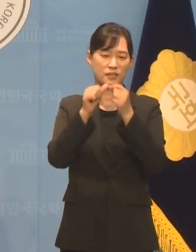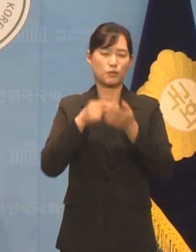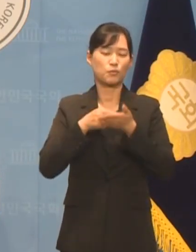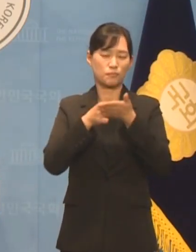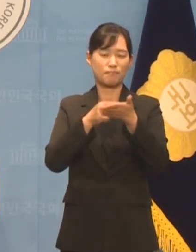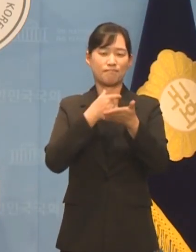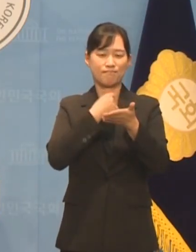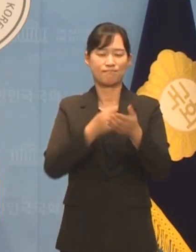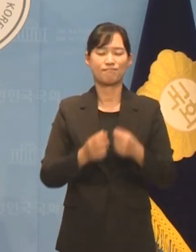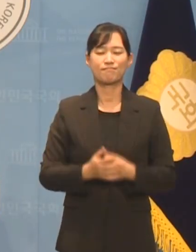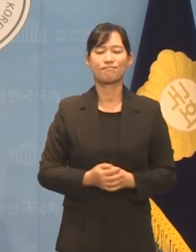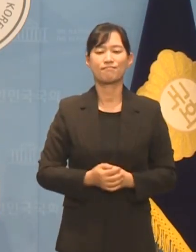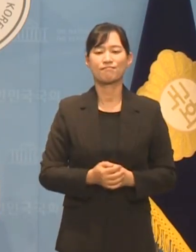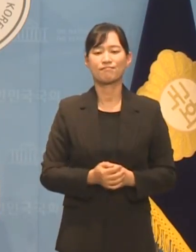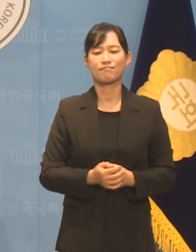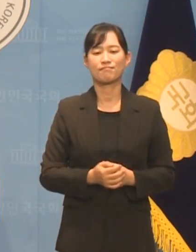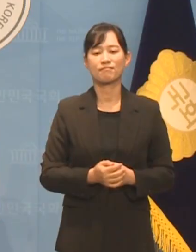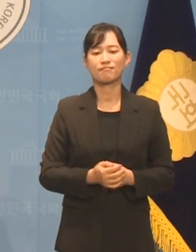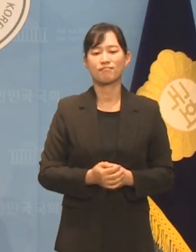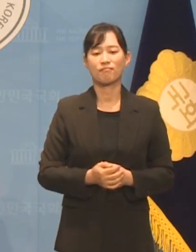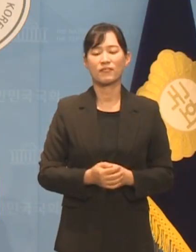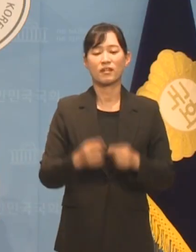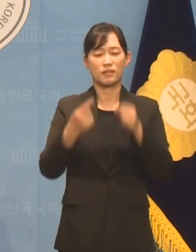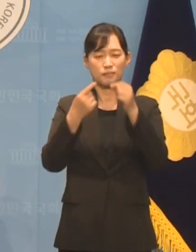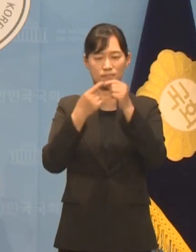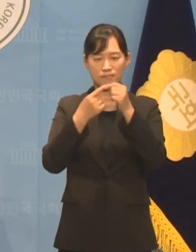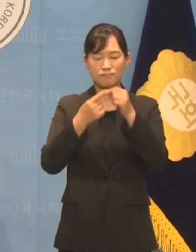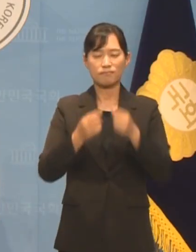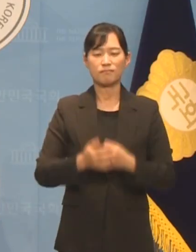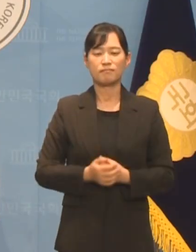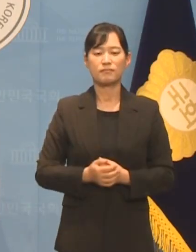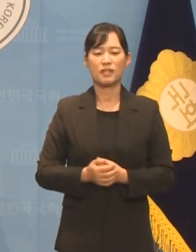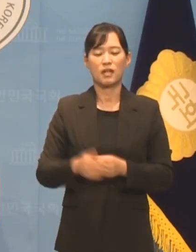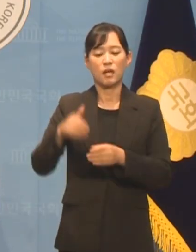하고자 합니다. 첫 번째,